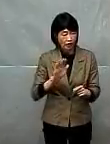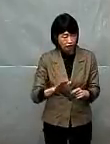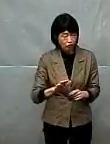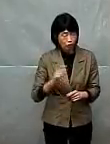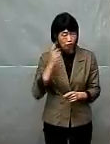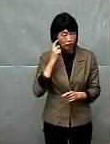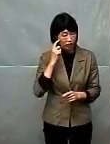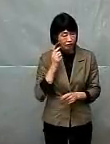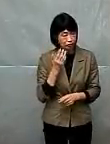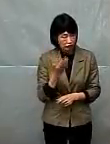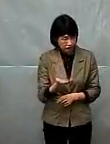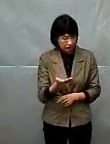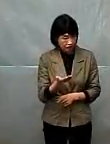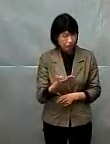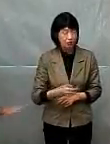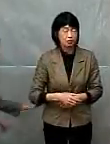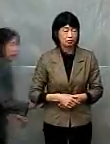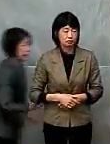しょうか。